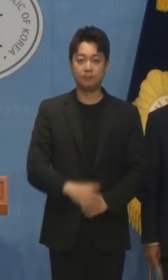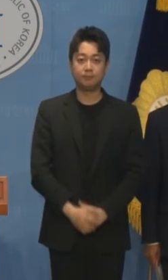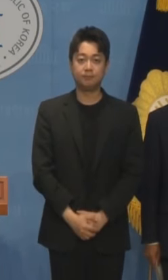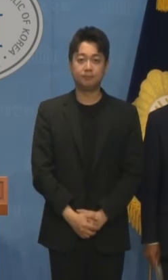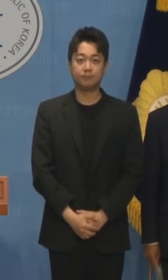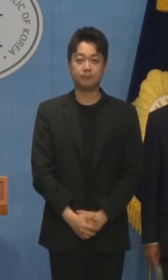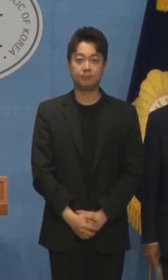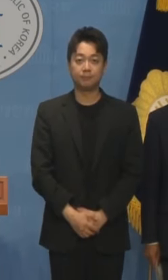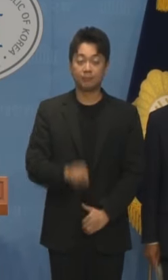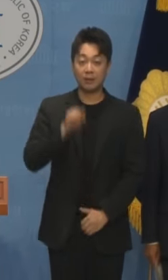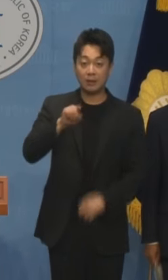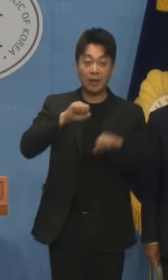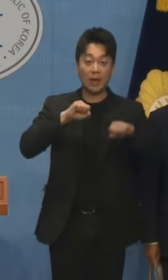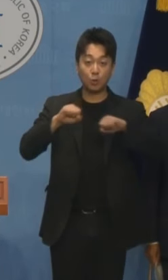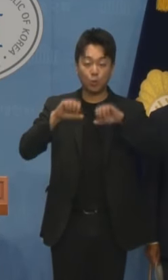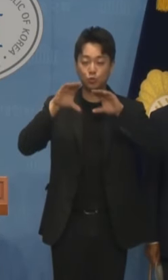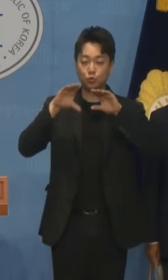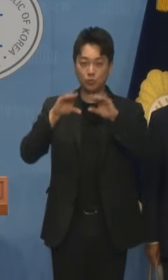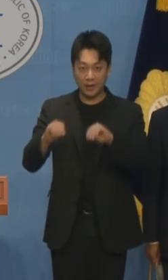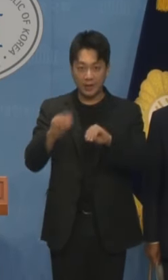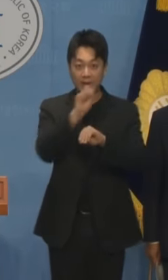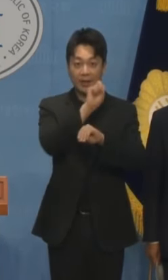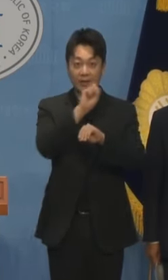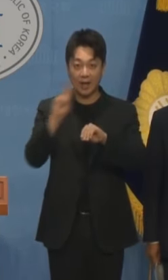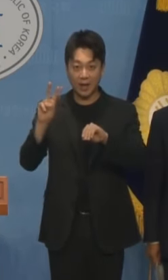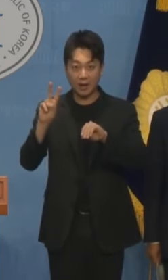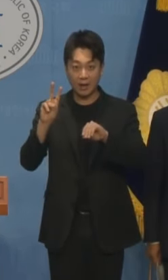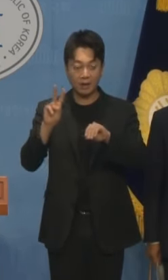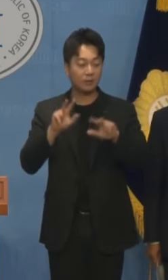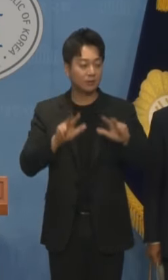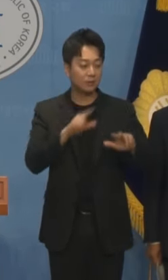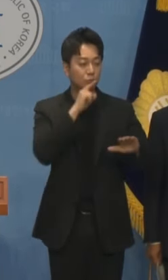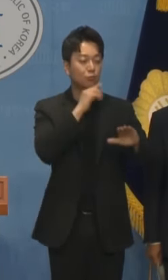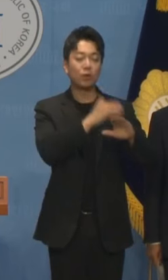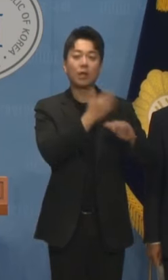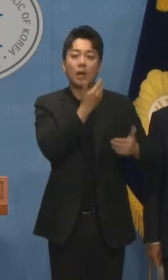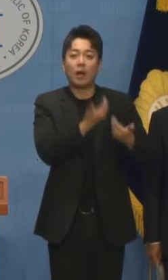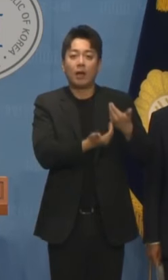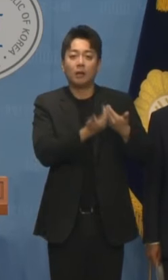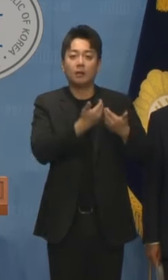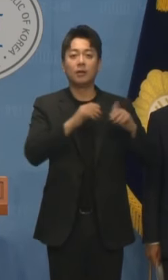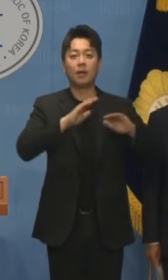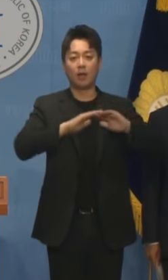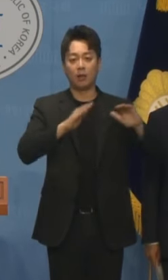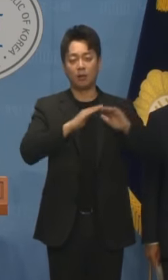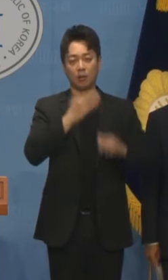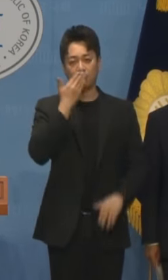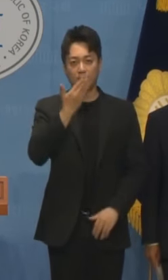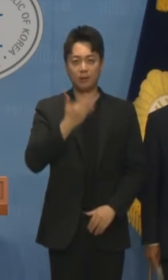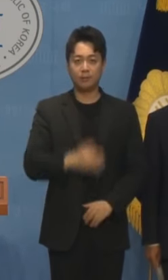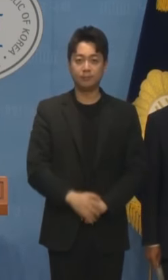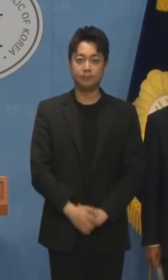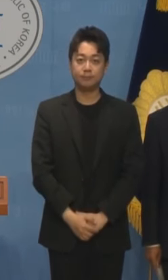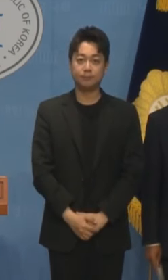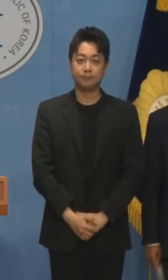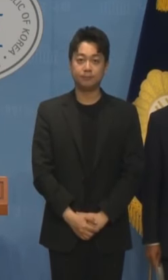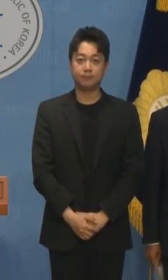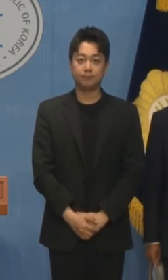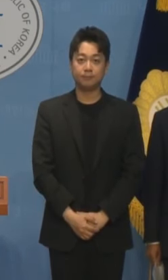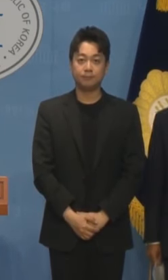전단을 중단시키는 것이 지금 풍선 대치 악순환의 고리를 끊는 일입니다